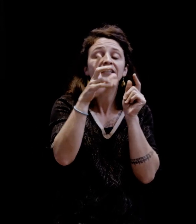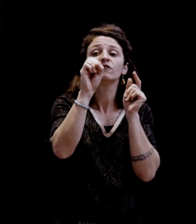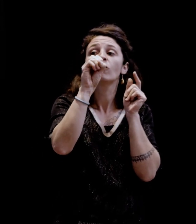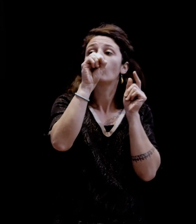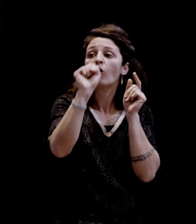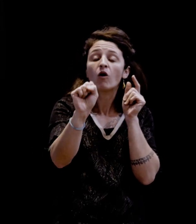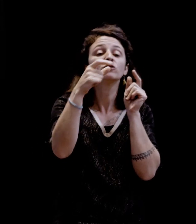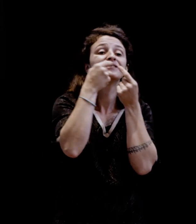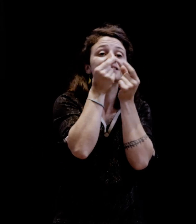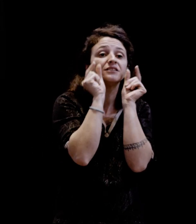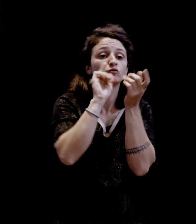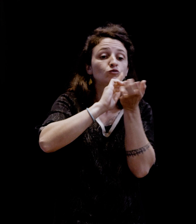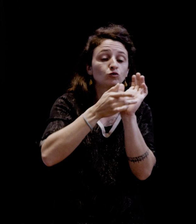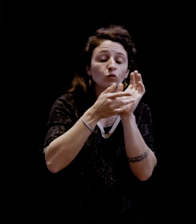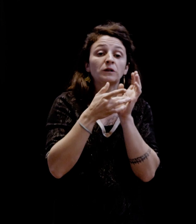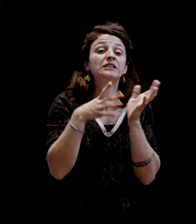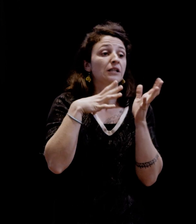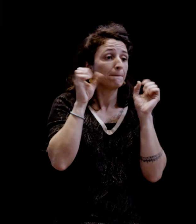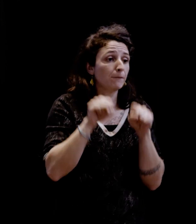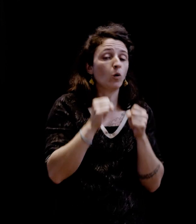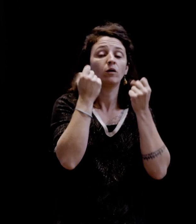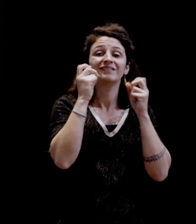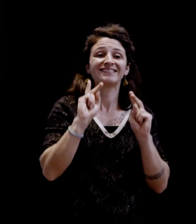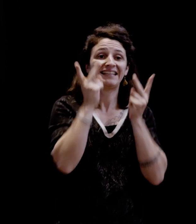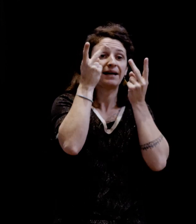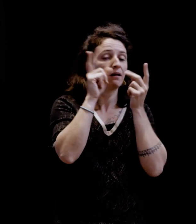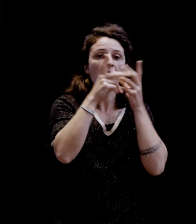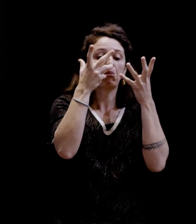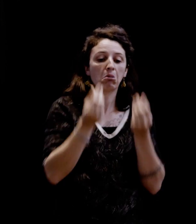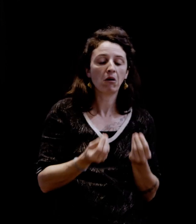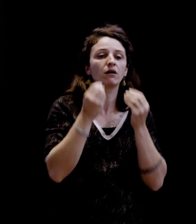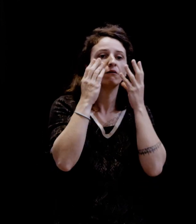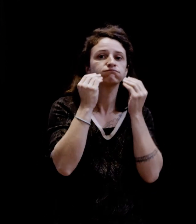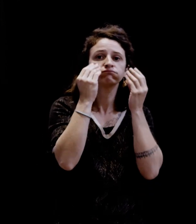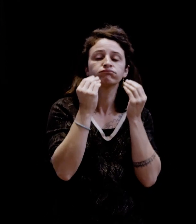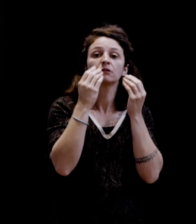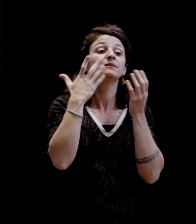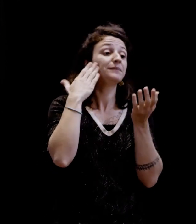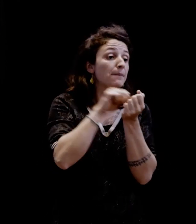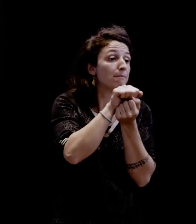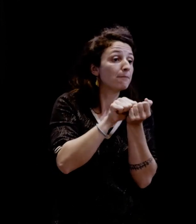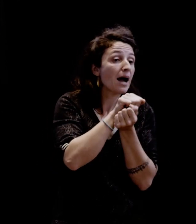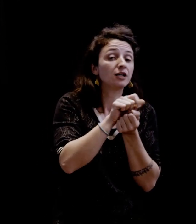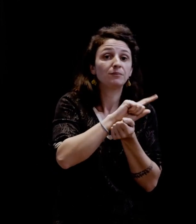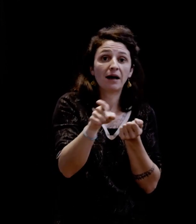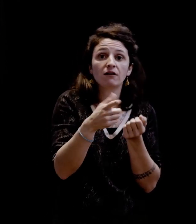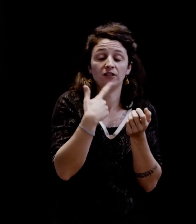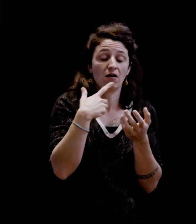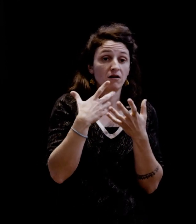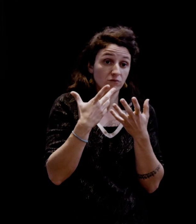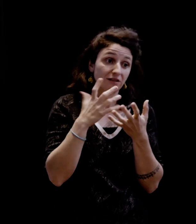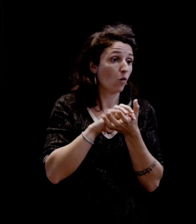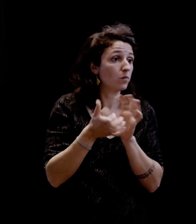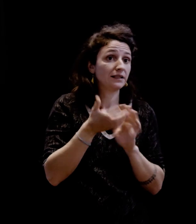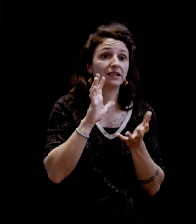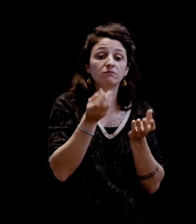une hypotonie orofaciale avec un faible tonus musculaire. Et ça, c'est compliqué. Parce que quand on ne mâche pas, et comme l'a dit Véronique, quand on n'a pas d'alimentation par la bouche,